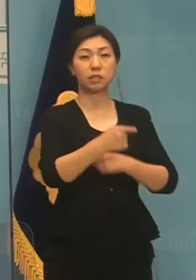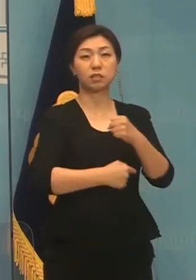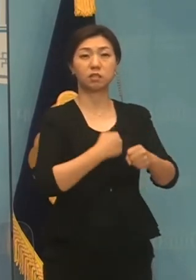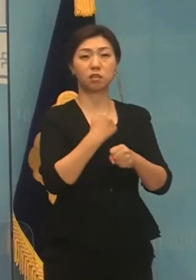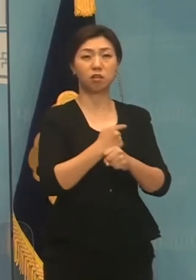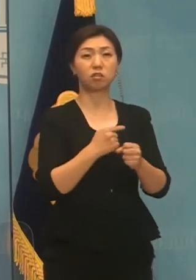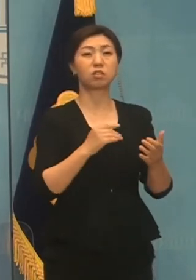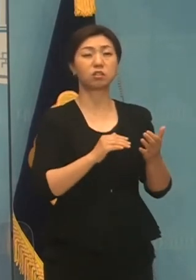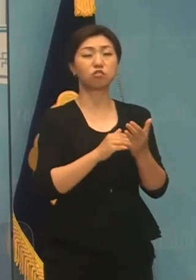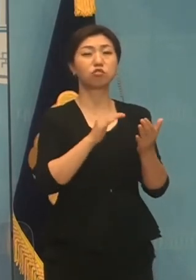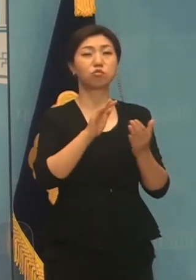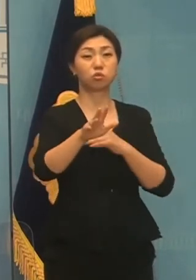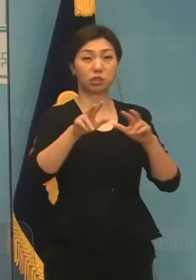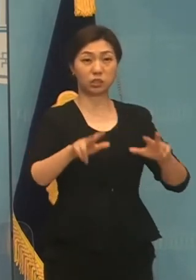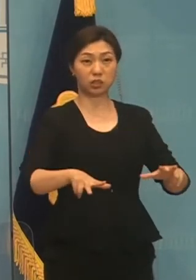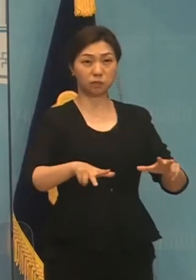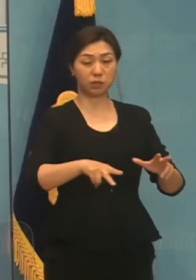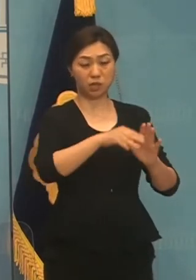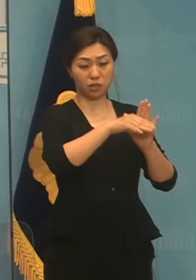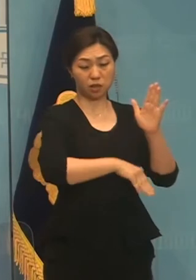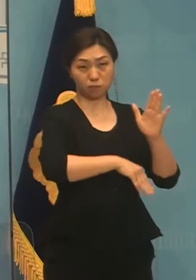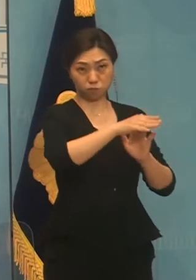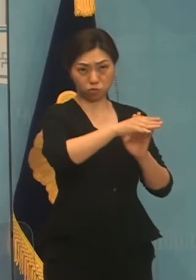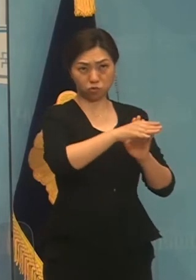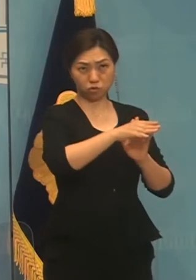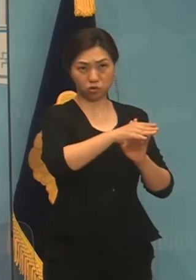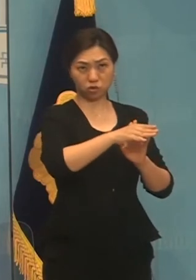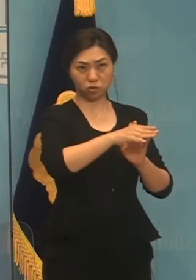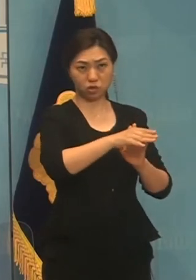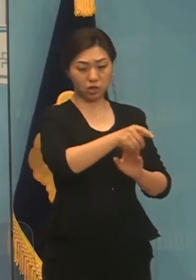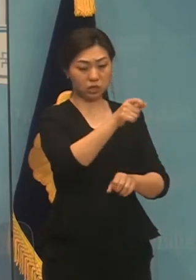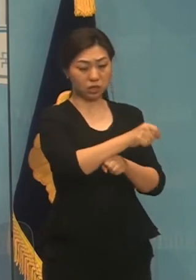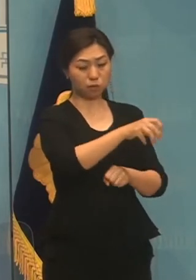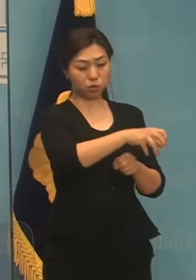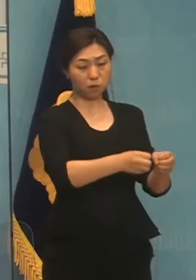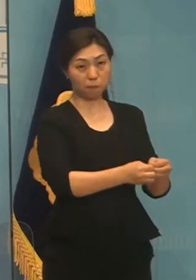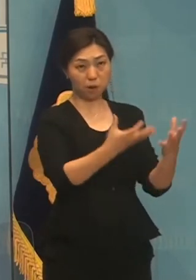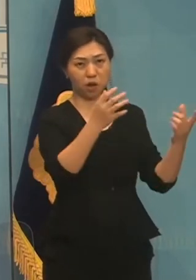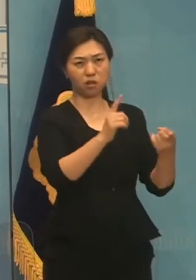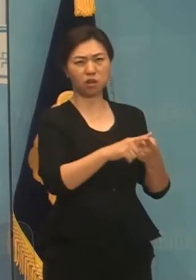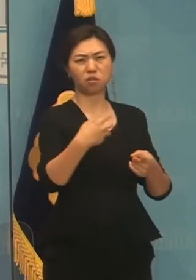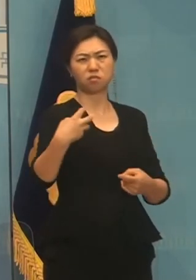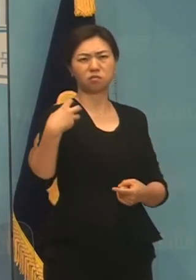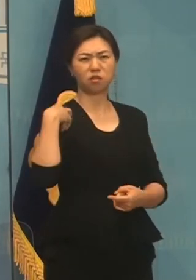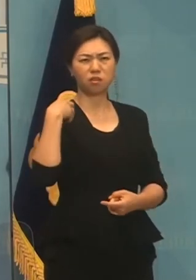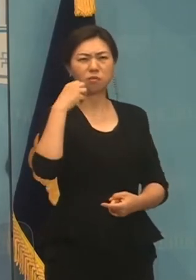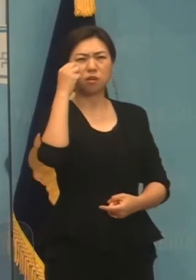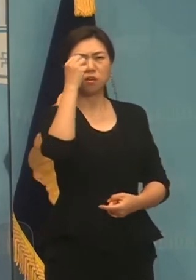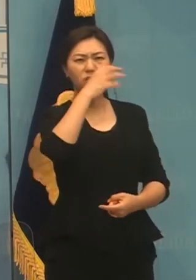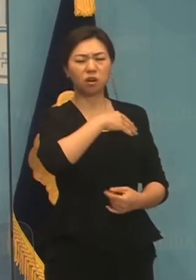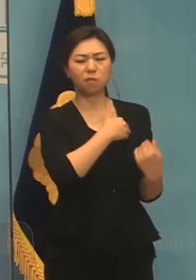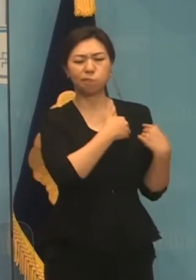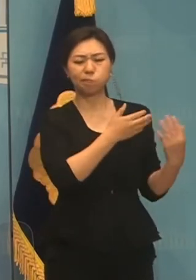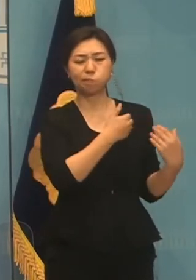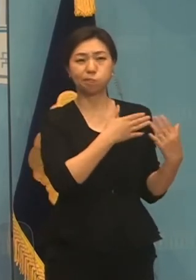남북 공동연락사무소 폭파에 대한 책임 규명은 유야무야 되어버리고 말았다.